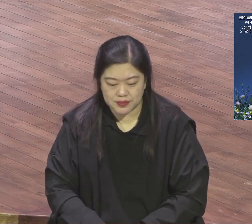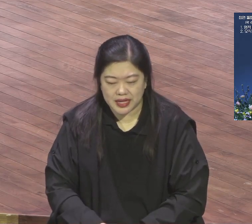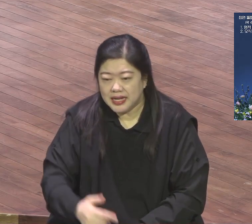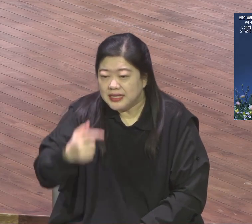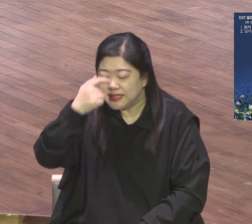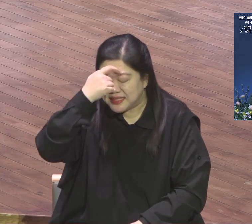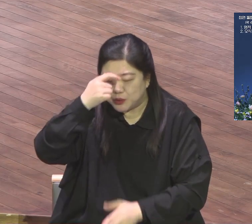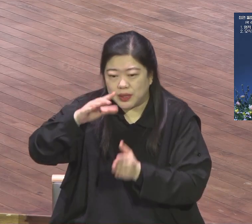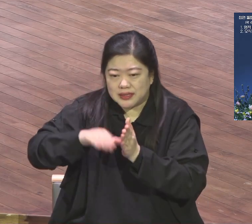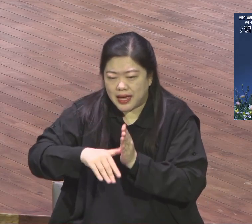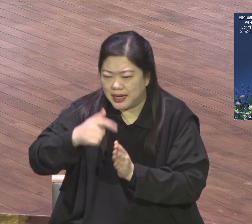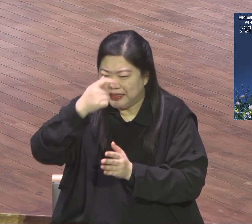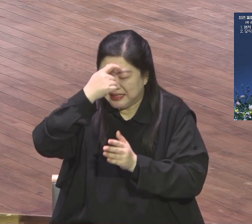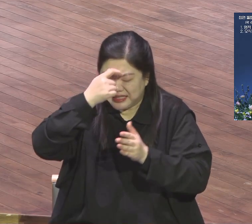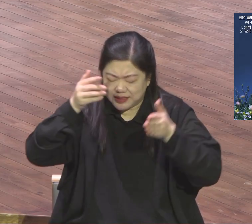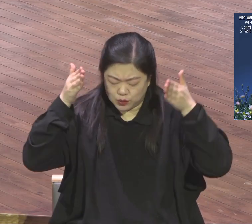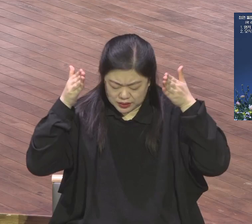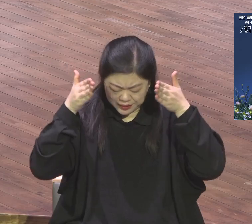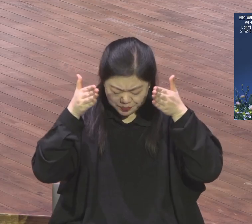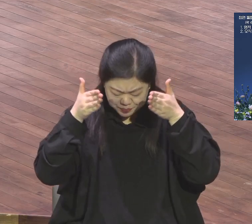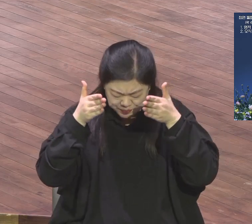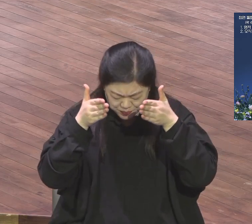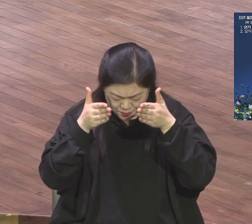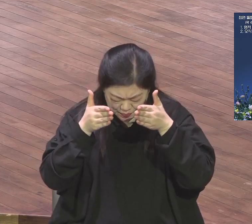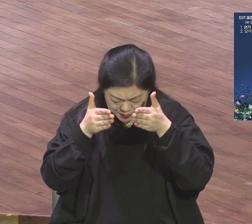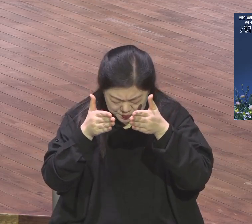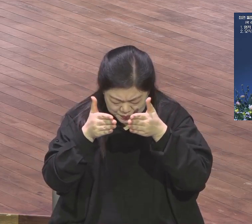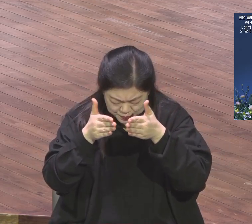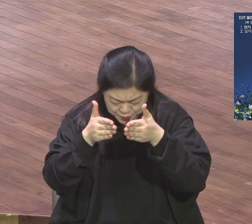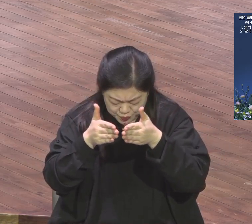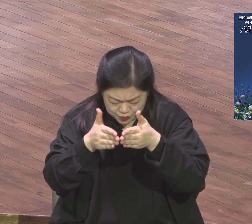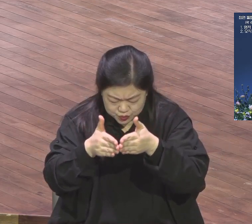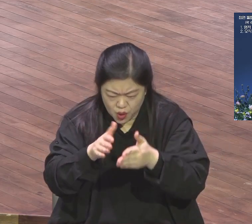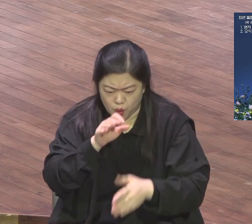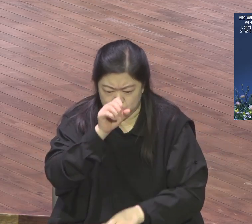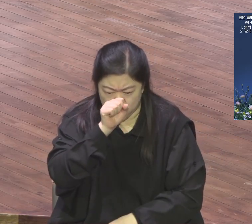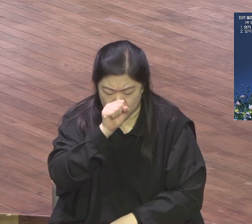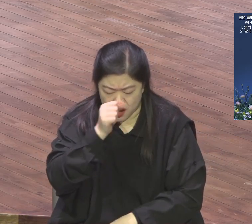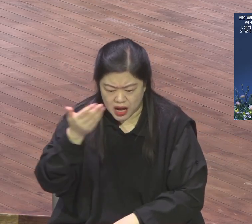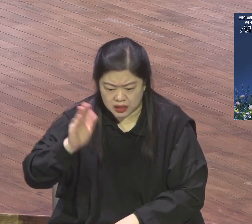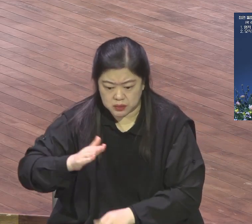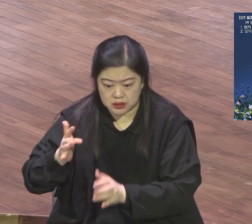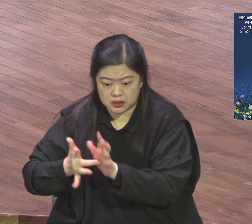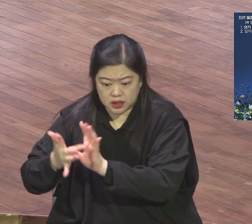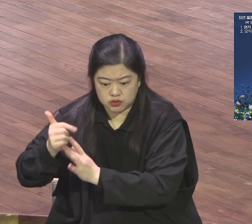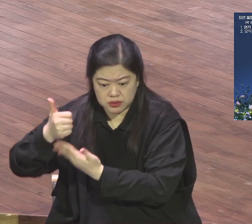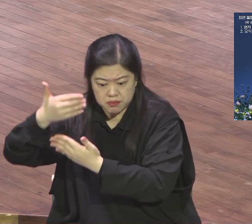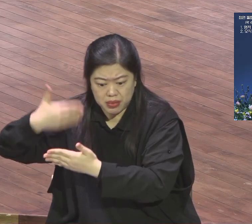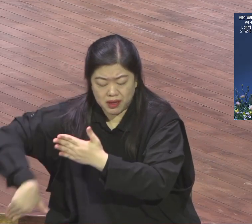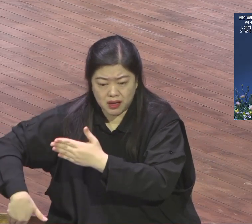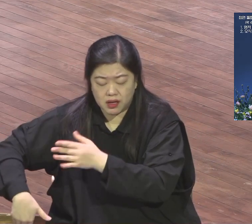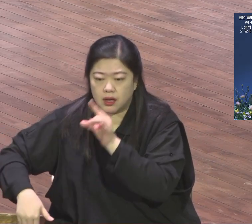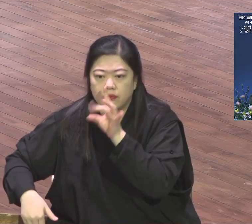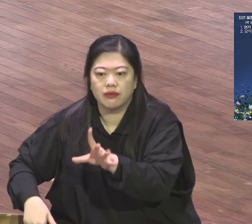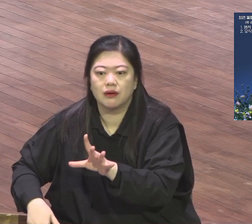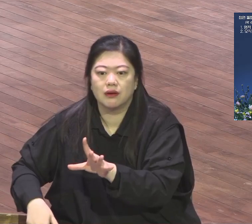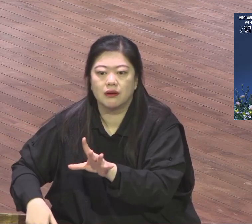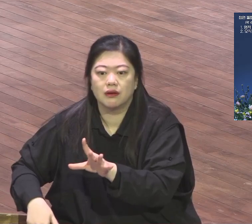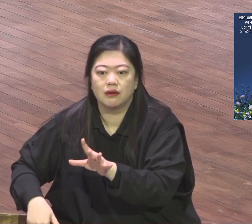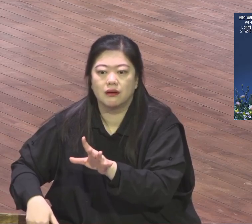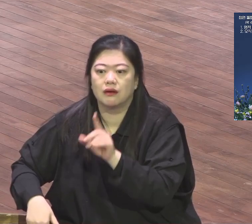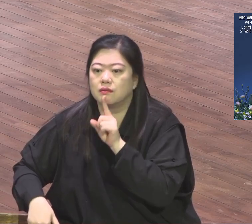나머지 예수님을 잃어버려서는 안 된다. 이게 무슨 말인가 하면요, 신앙생활하면서 정말 붙잡아야 할 것이